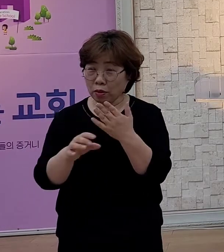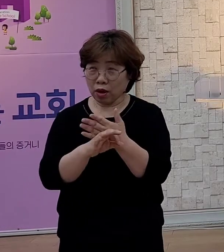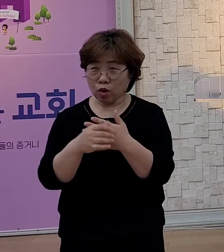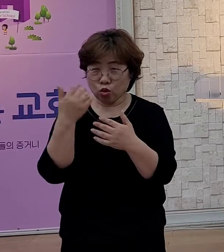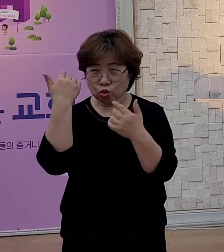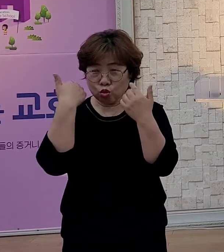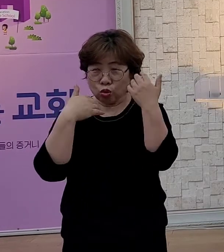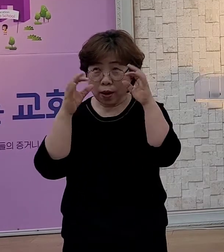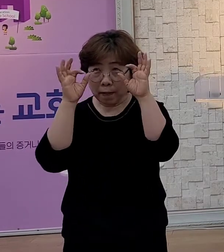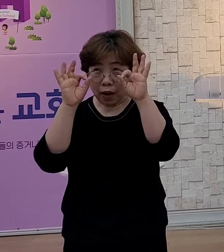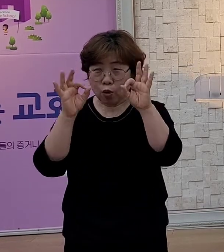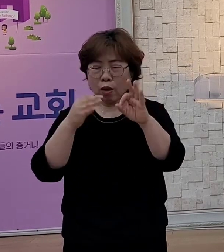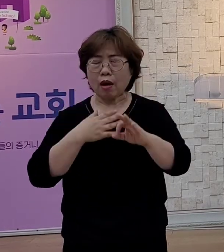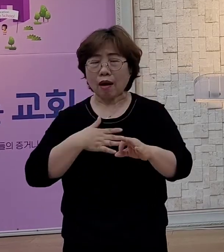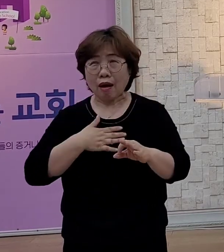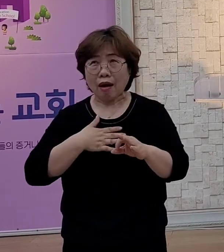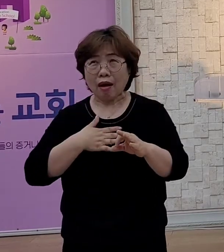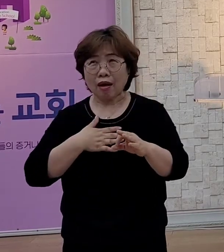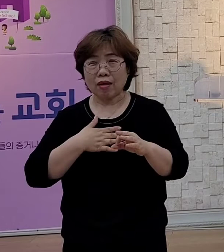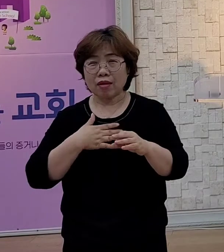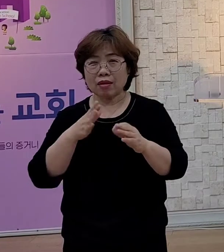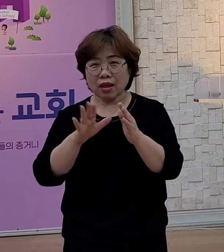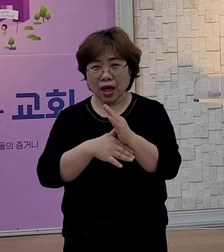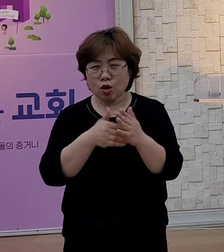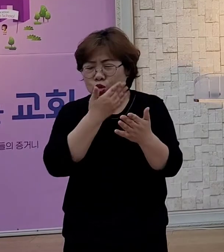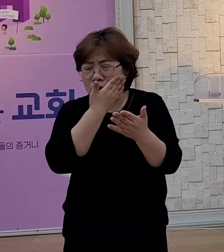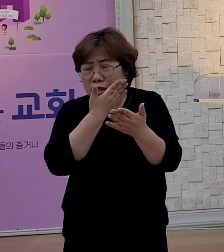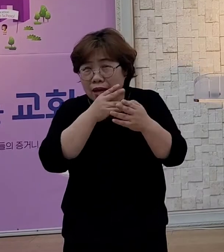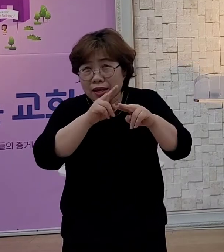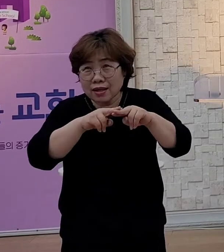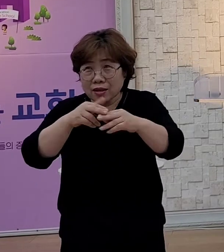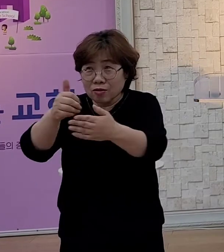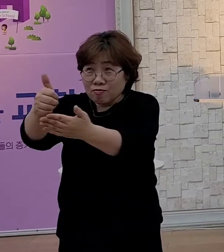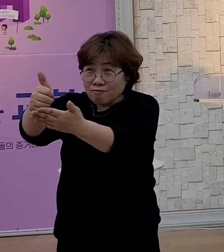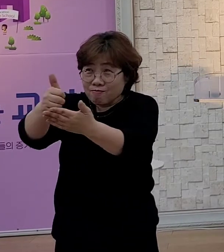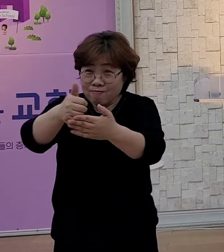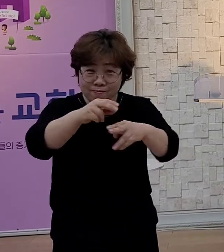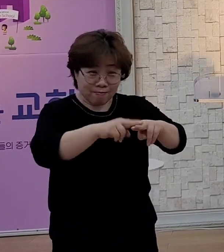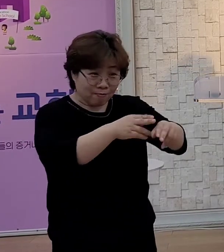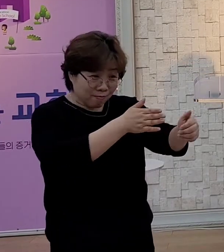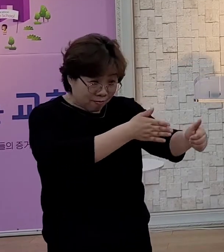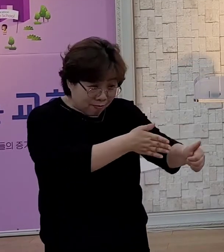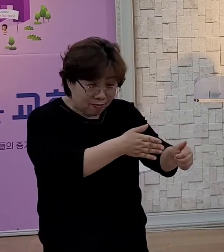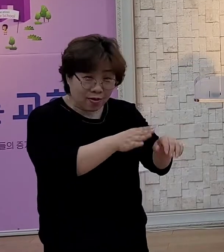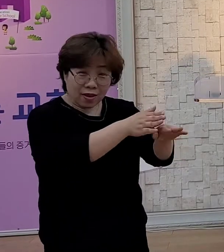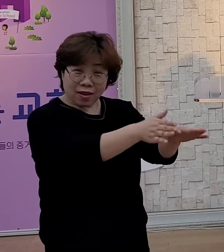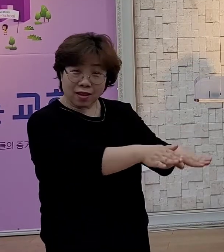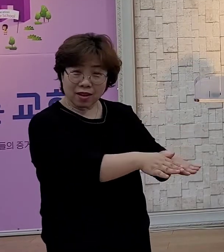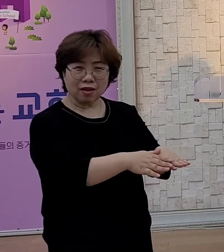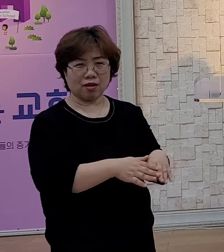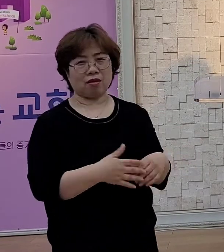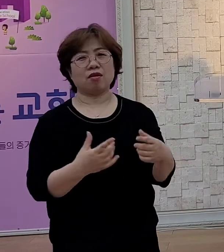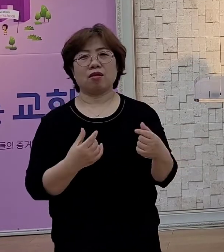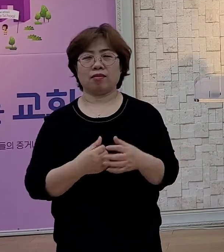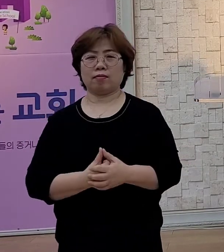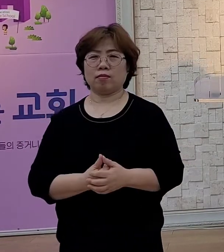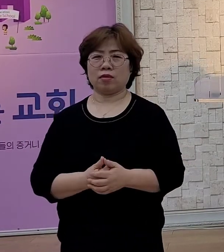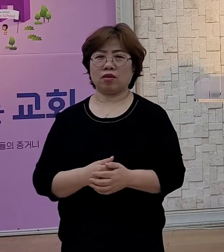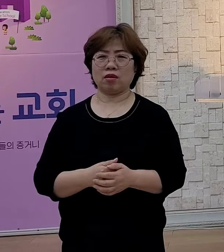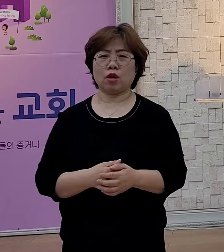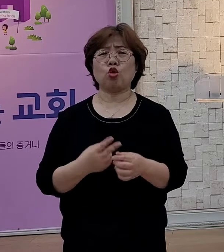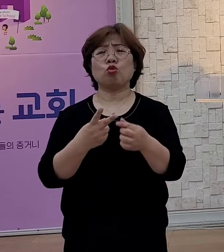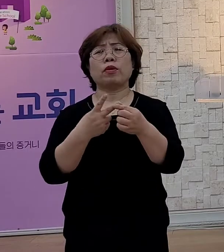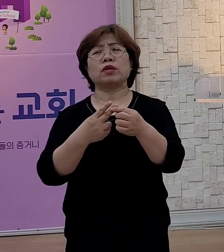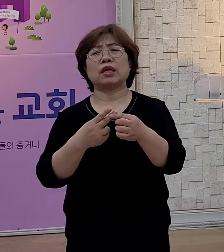앉혔다. 이렇게 설명하고 있습니다. 자, 제일 좋은 자리에 앉으십시오. 이렇게 했다.